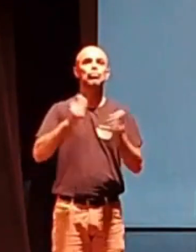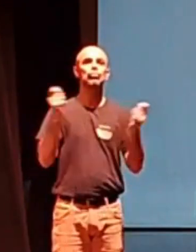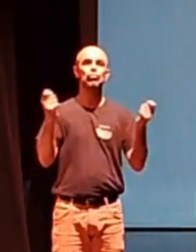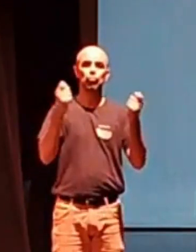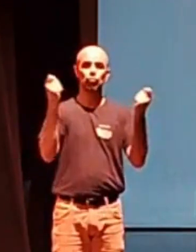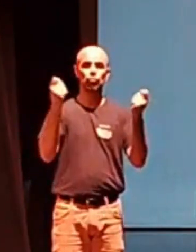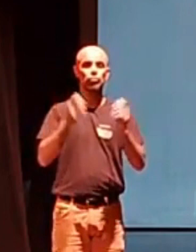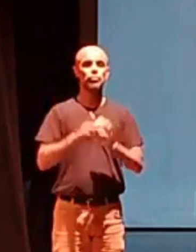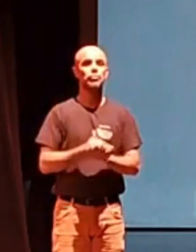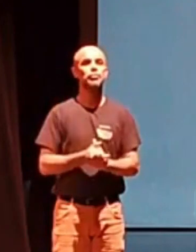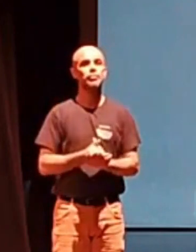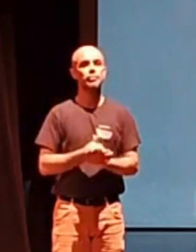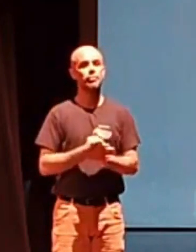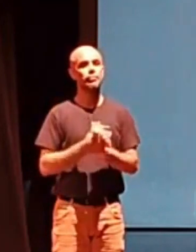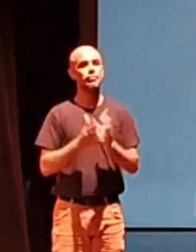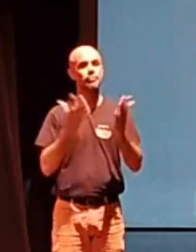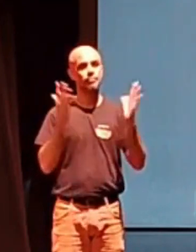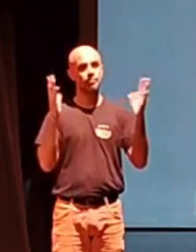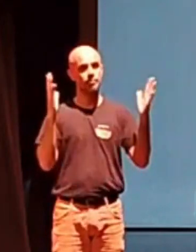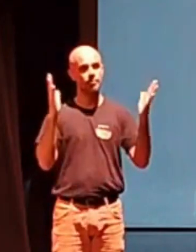evento.